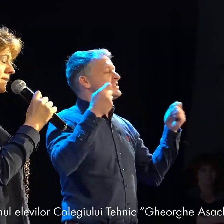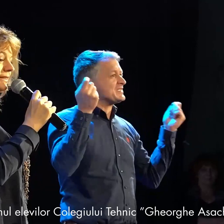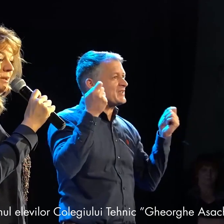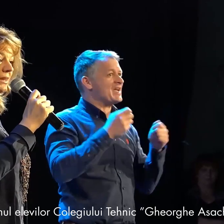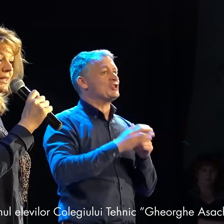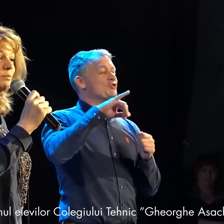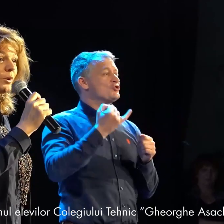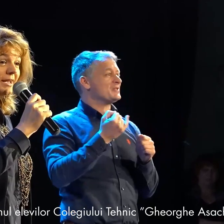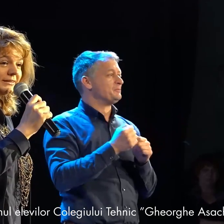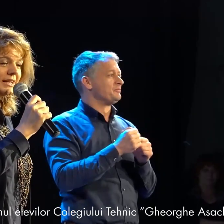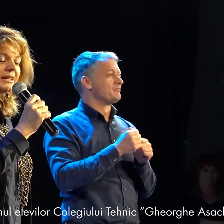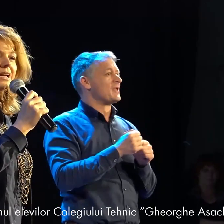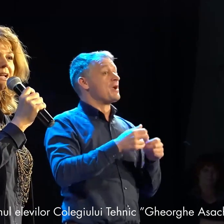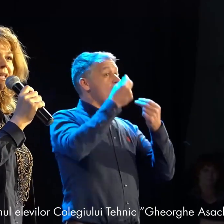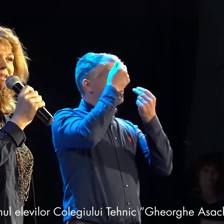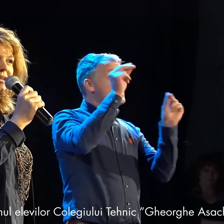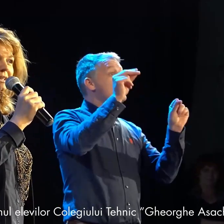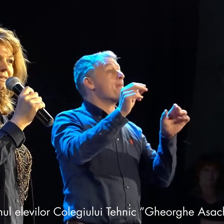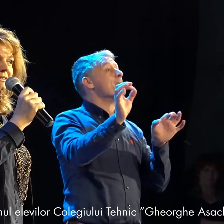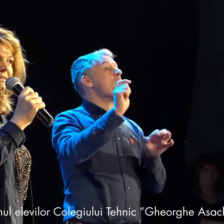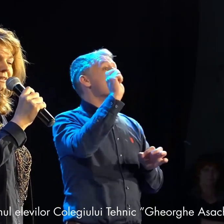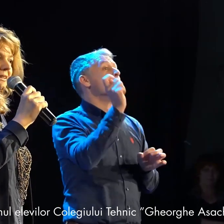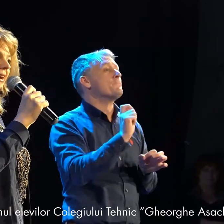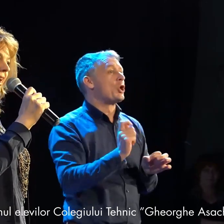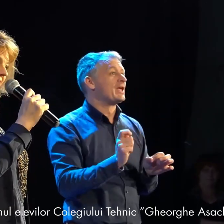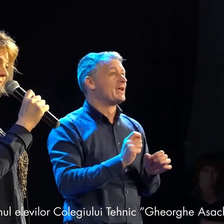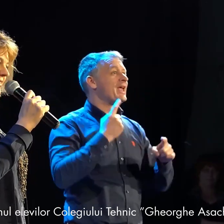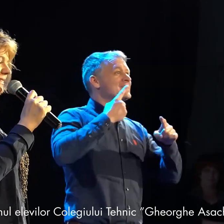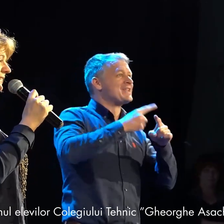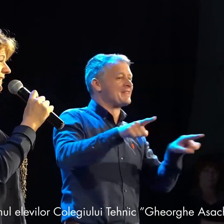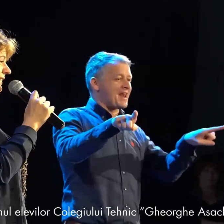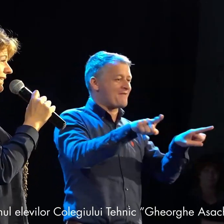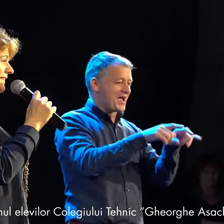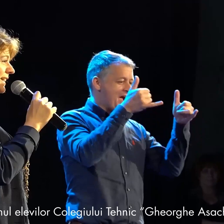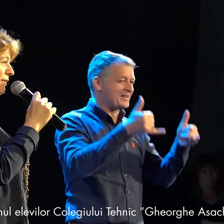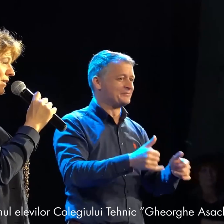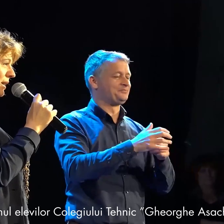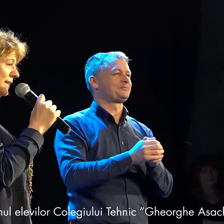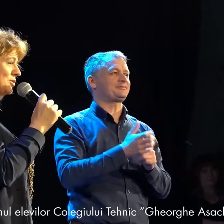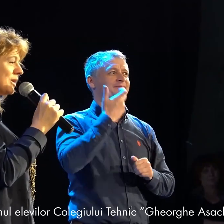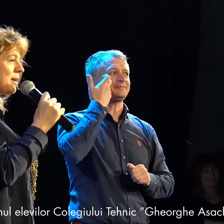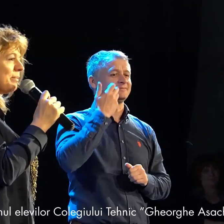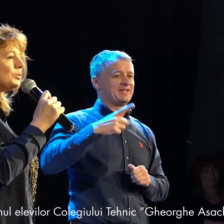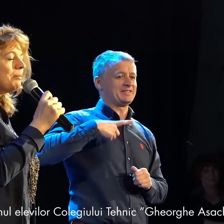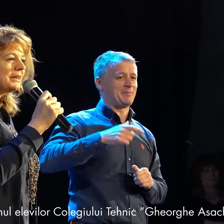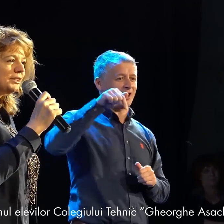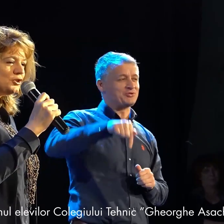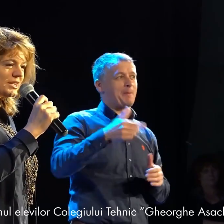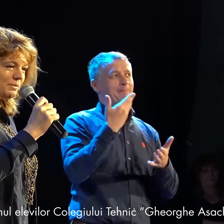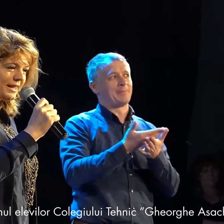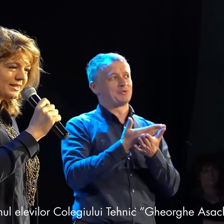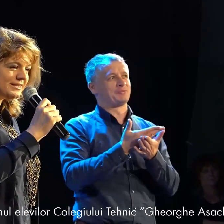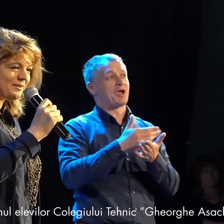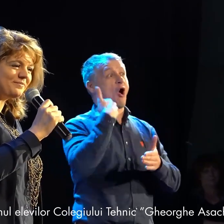ce nu, să diseminați proiecte, exact ca astăzi, când ne aflăm aici pentru a